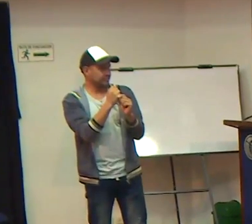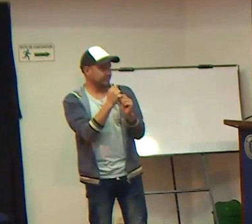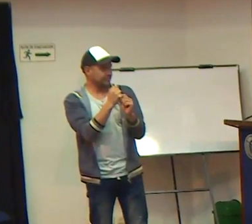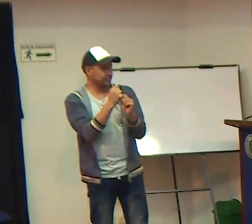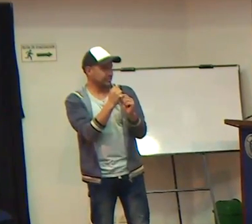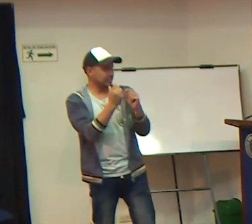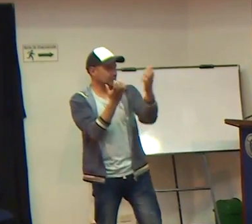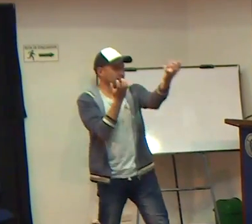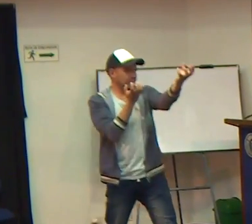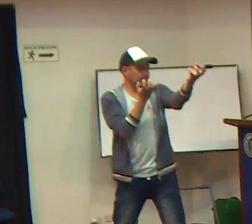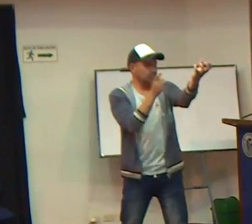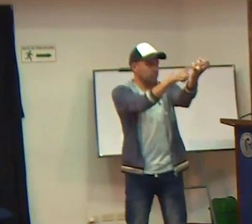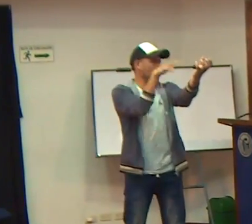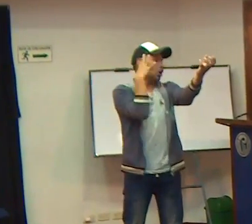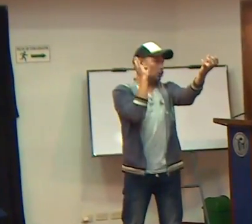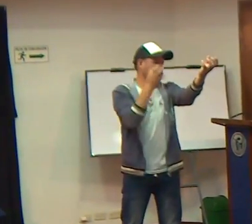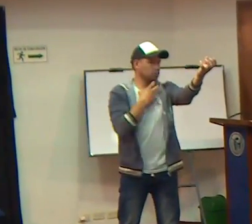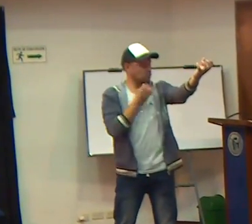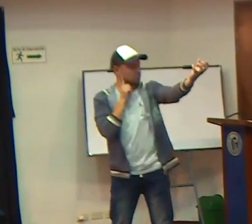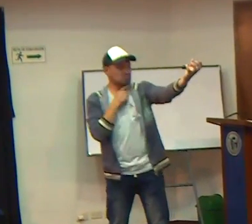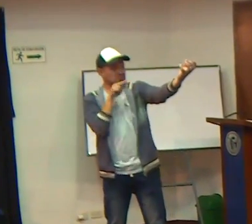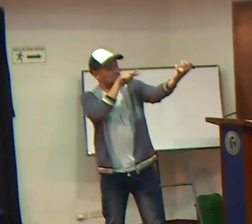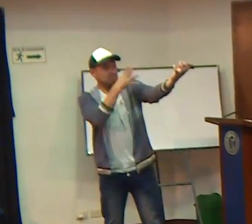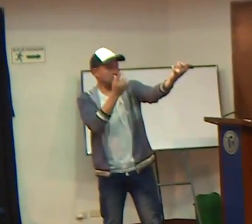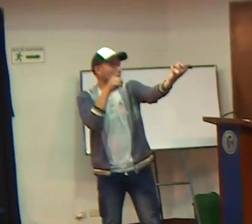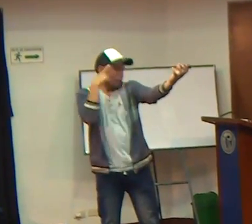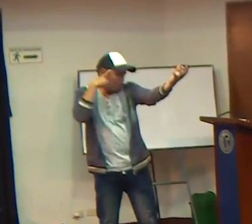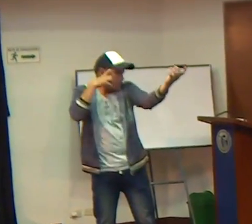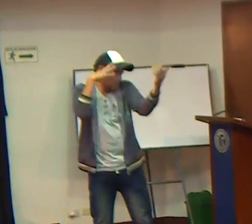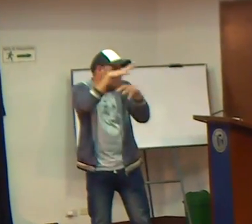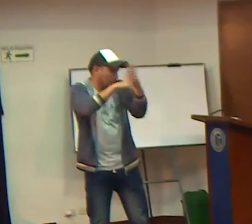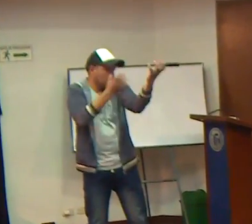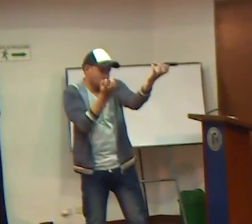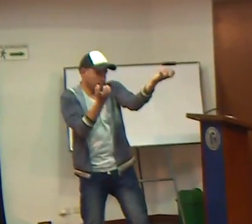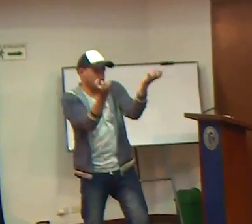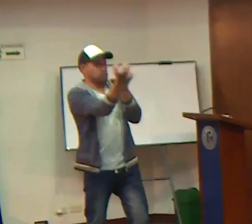¿Qué pensarían ustedes si ven a las personas sordas?